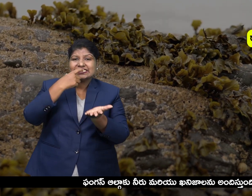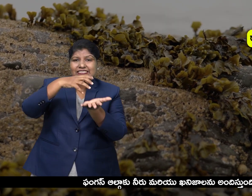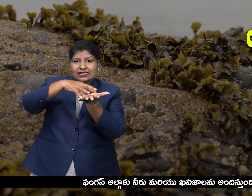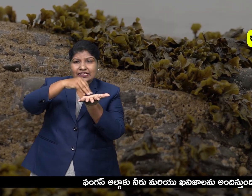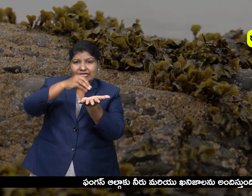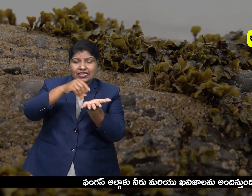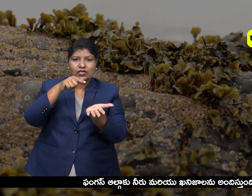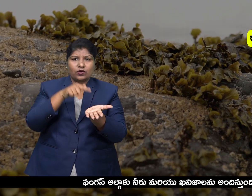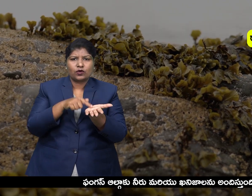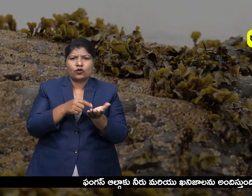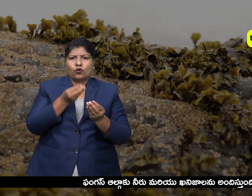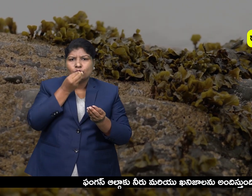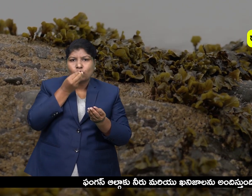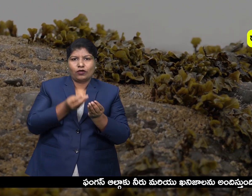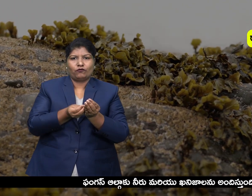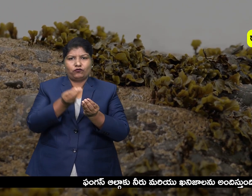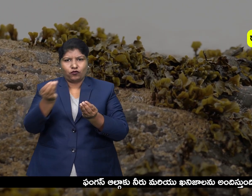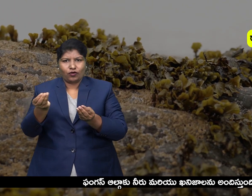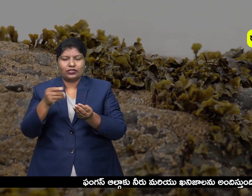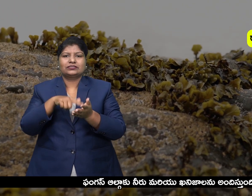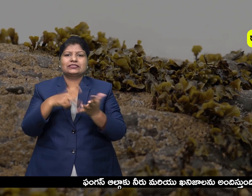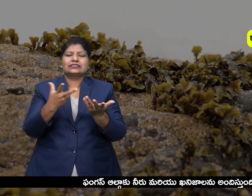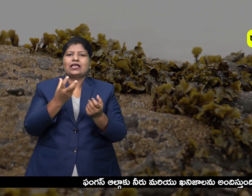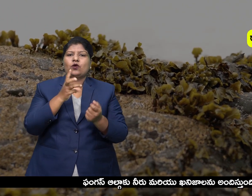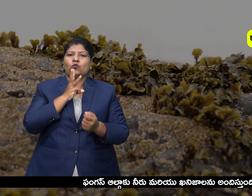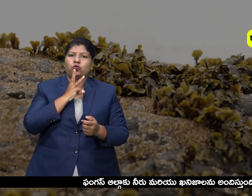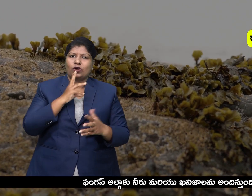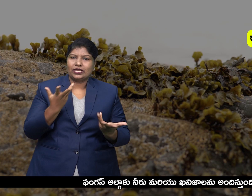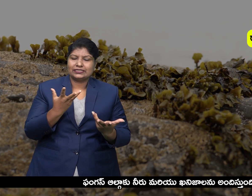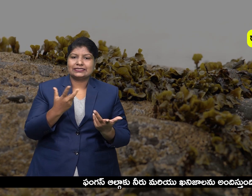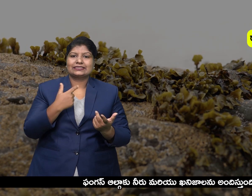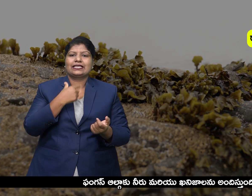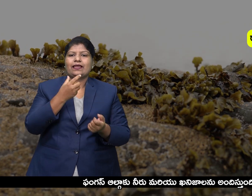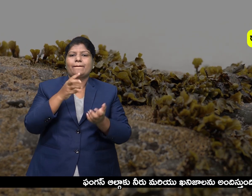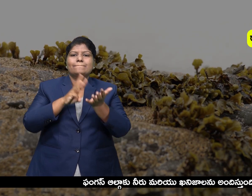ఫంగస్ ఆల్గాకు నీరు మరియు ఖనిజాలను అందిస్తుంది.